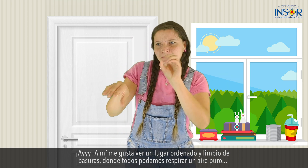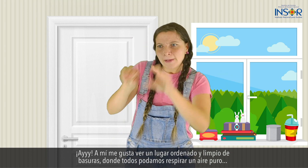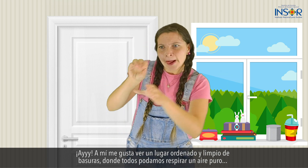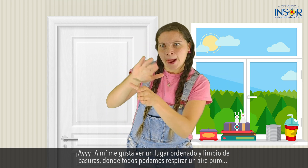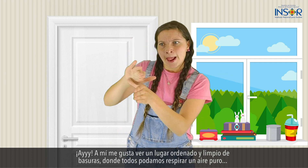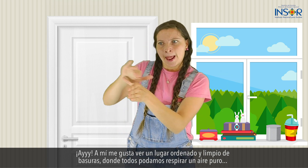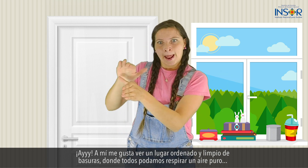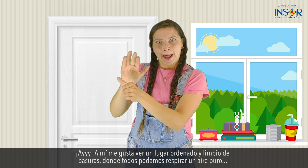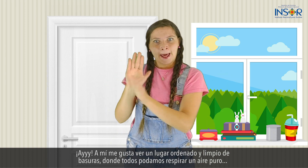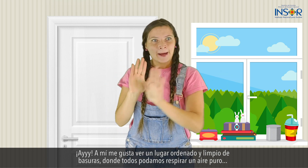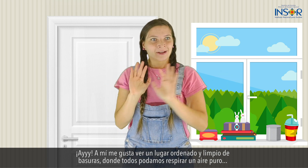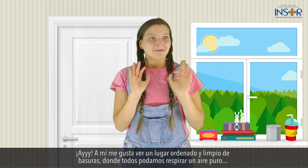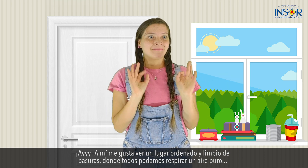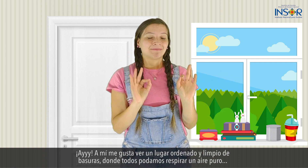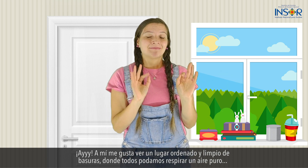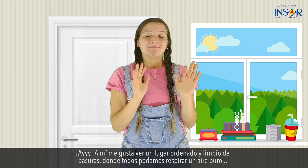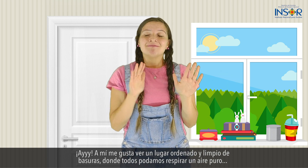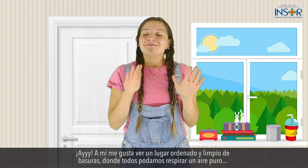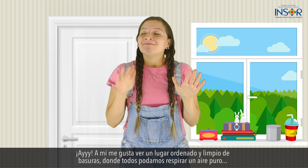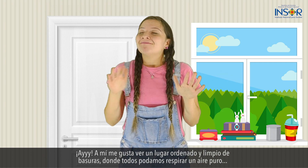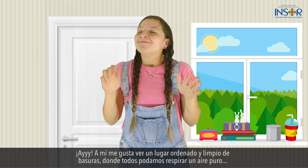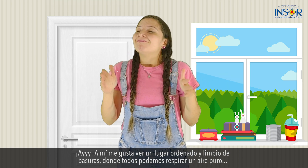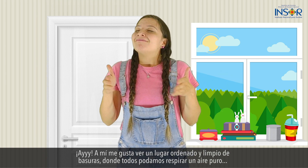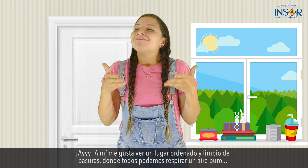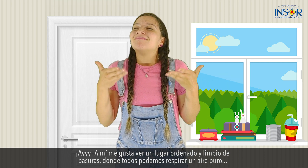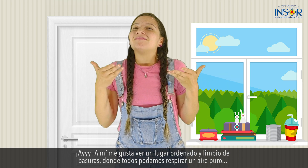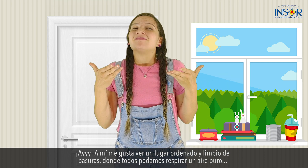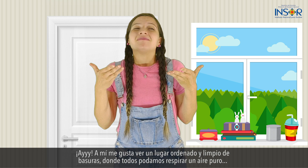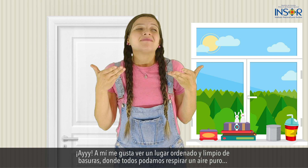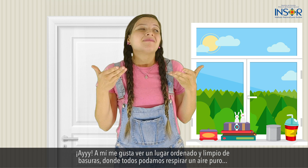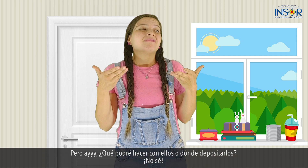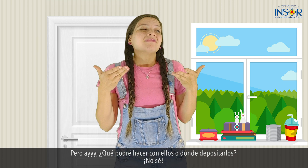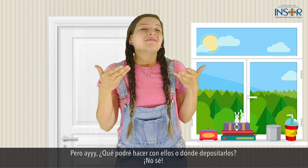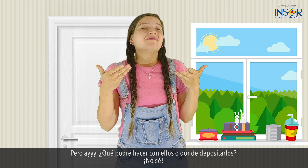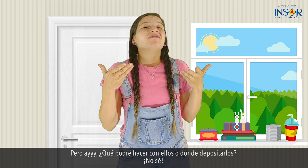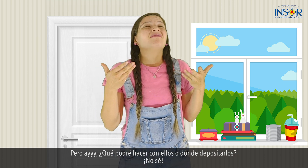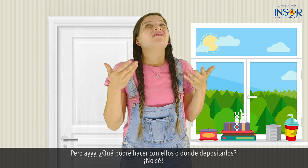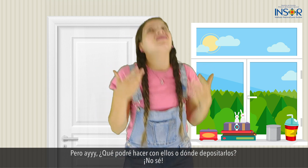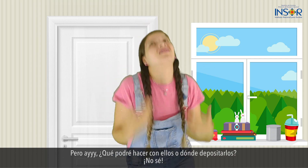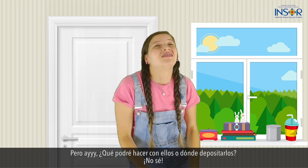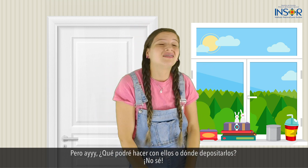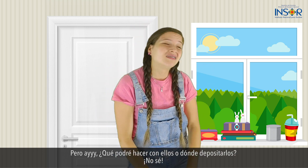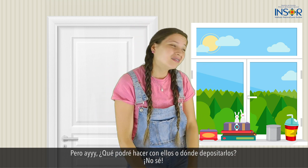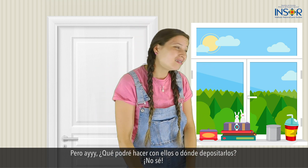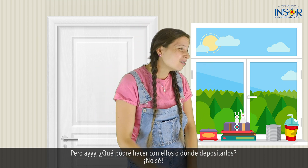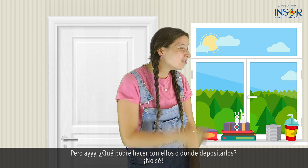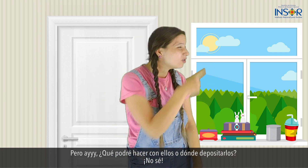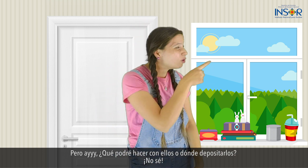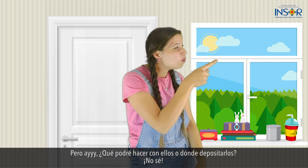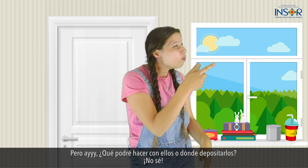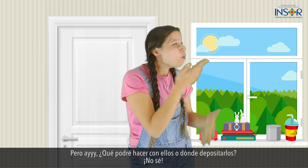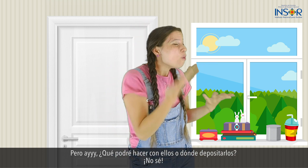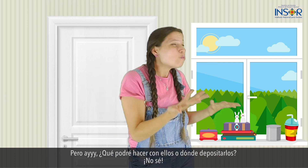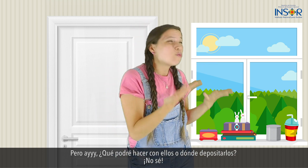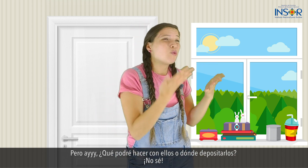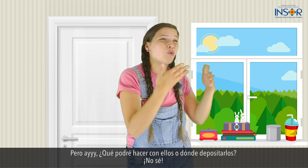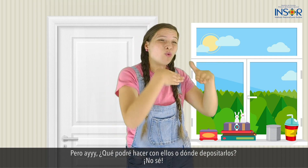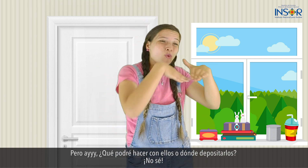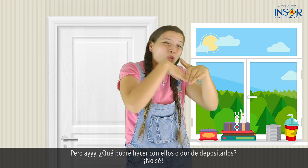todos podamos respirar un aire puro. Pero, ¡ay! ¿Qué podría hacer con ellos? ¿O